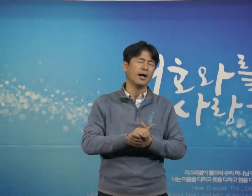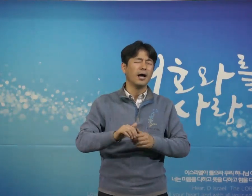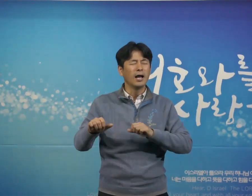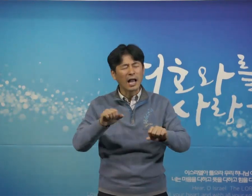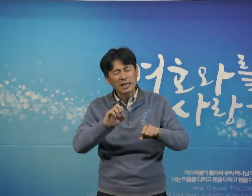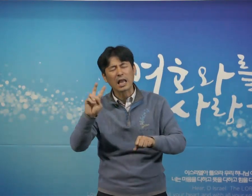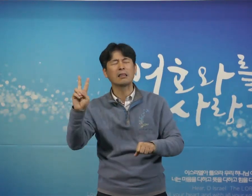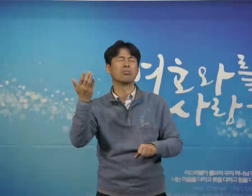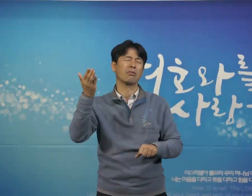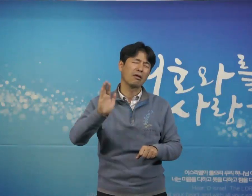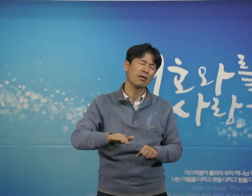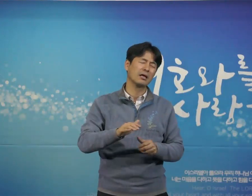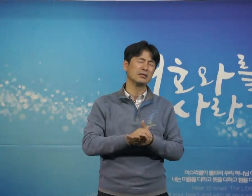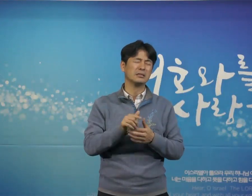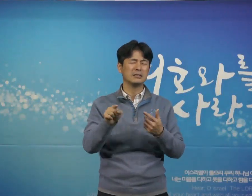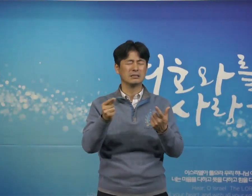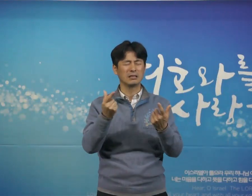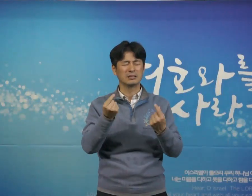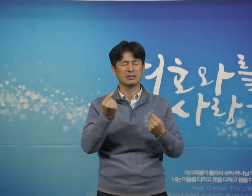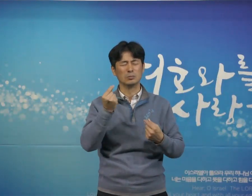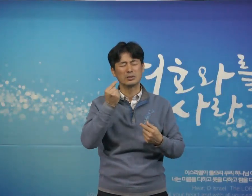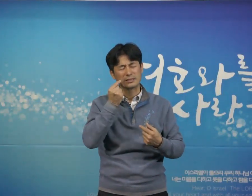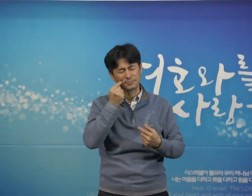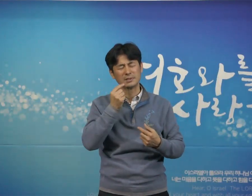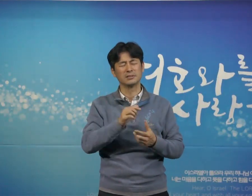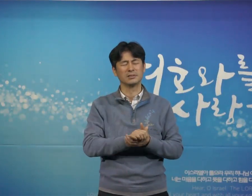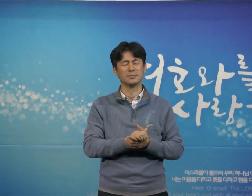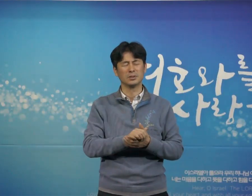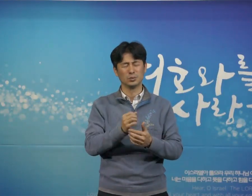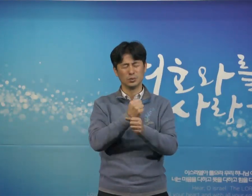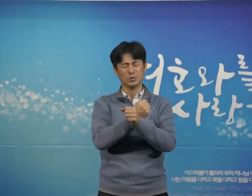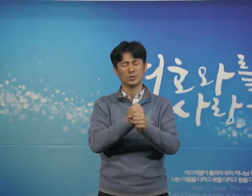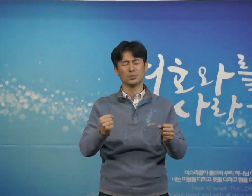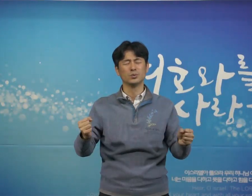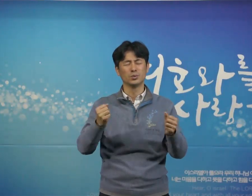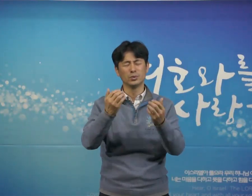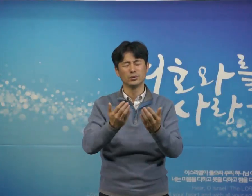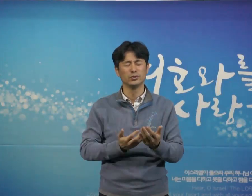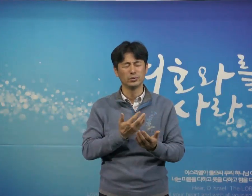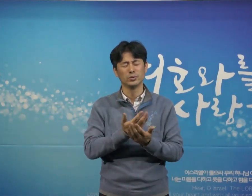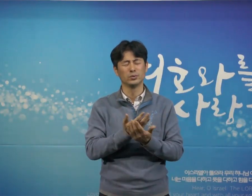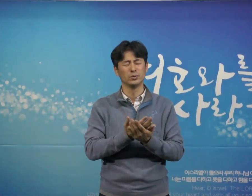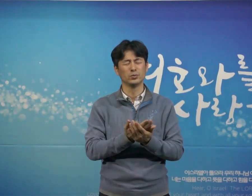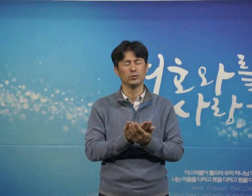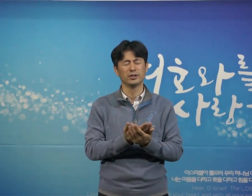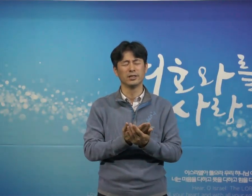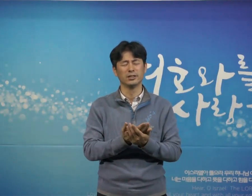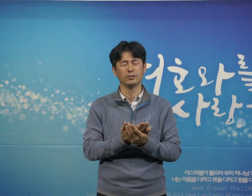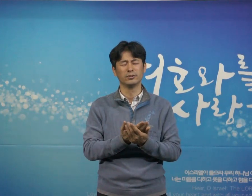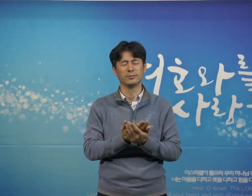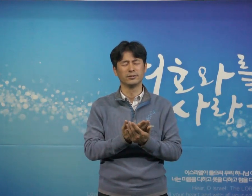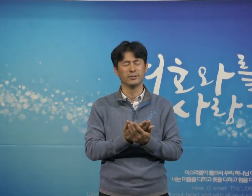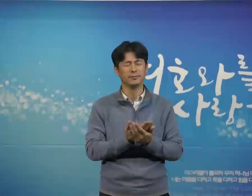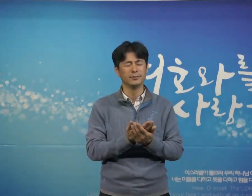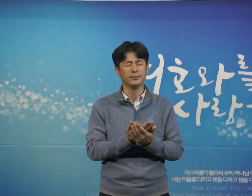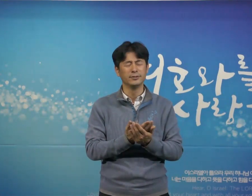봉사하고 나아가야 하는데 그렇지 못하는 것 같습니다. 용서해 주시옵소서.